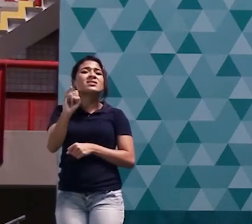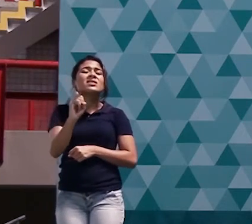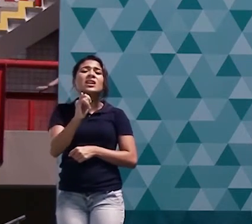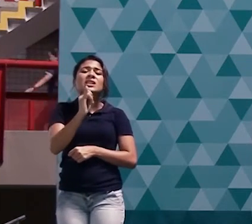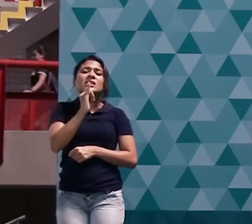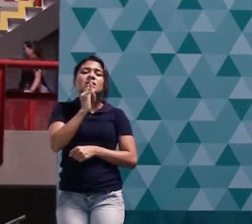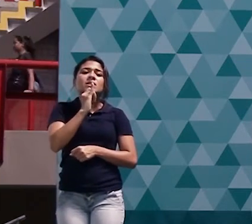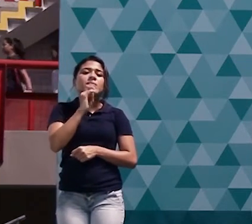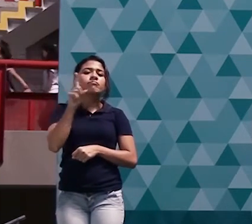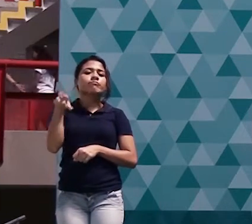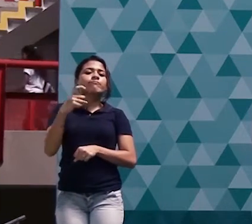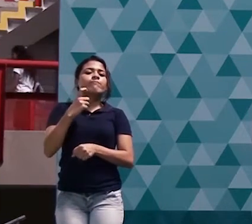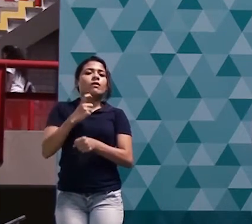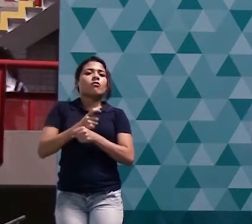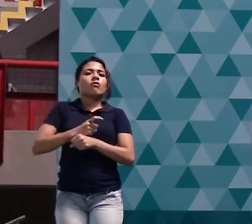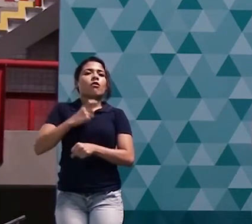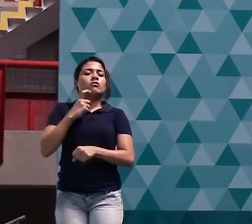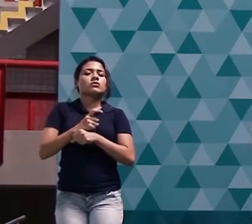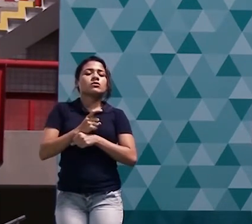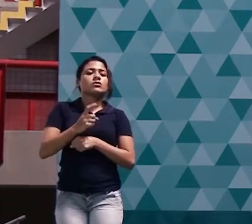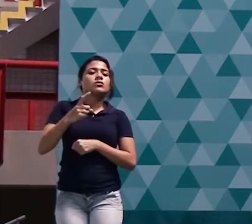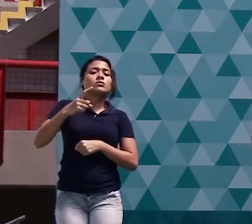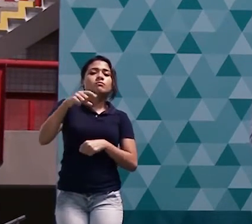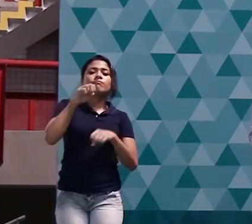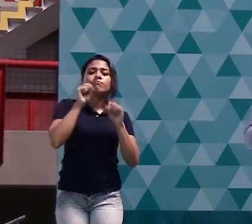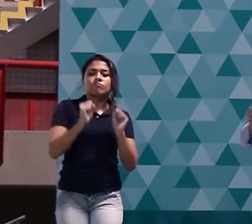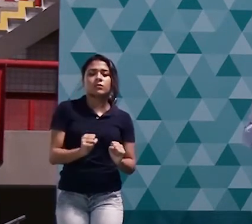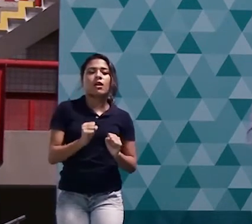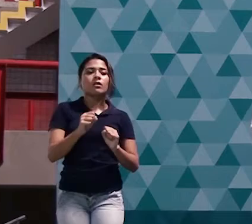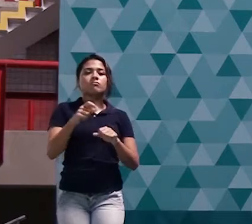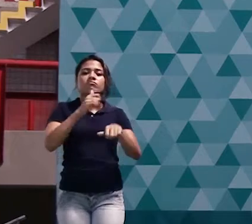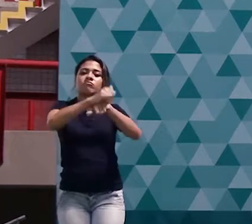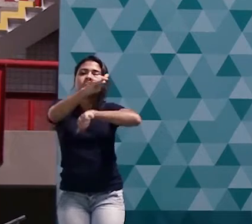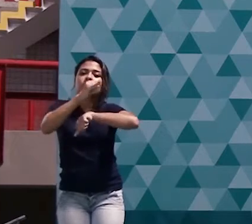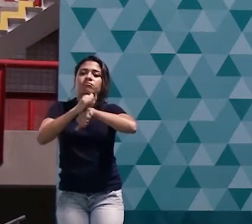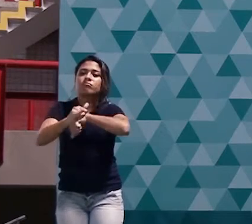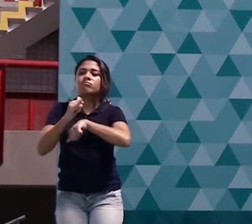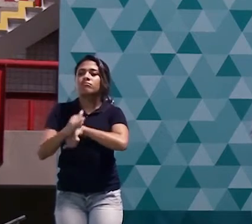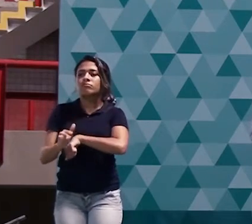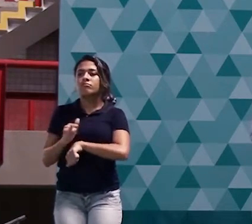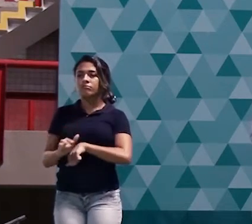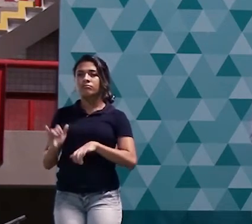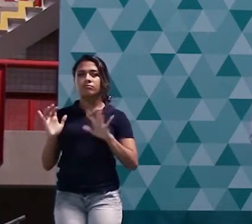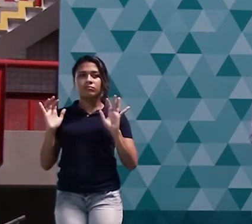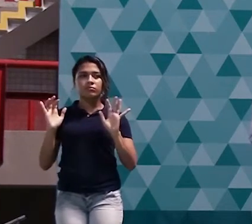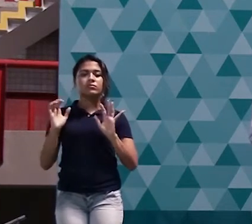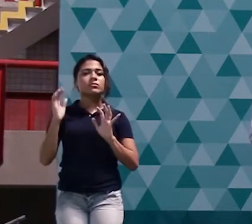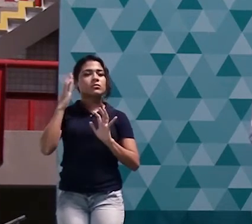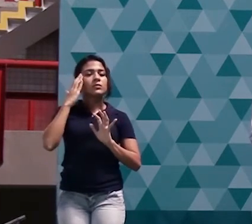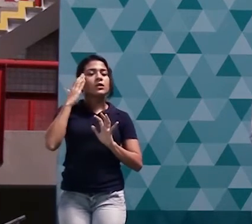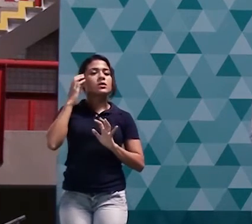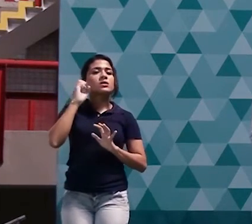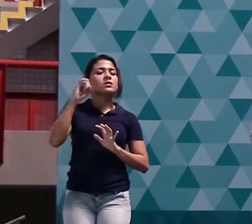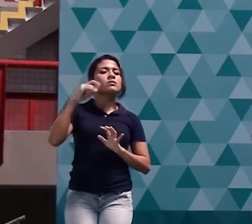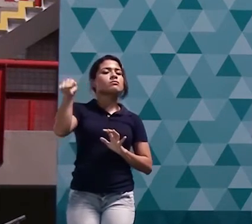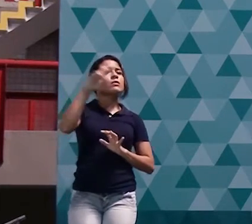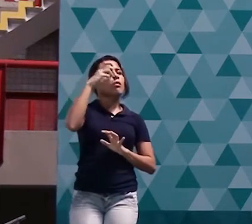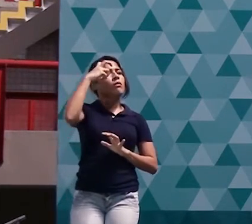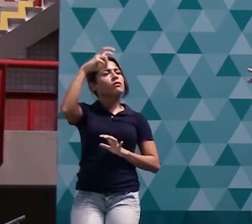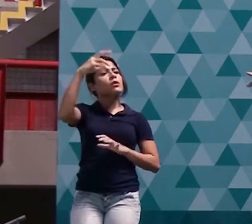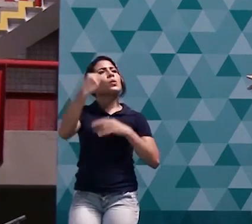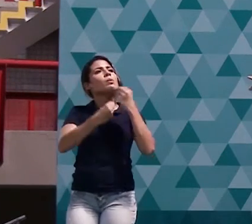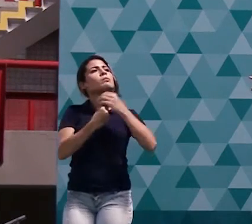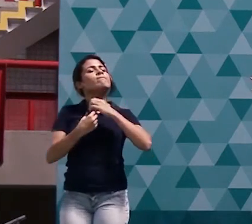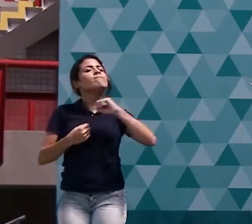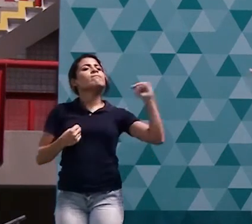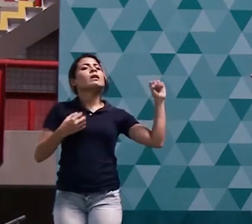consciente você é, mais perigoso você se apresenta para os grupos dominantes, porque você vai questionar a estrutura de dominação. Depois a